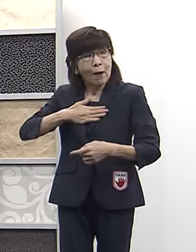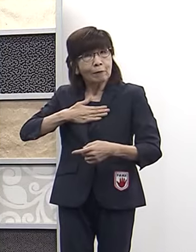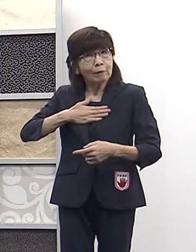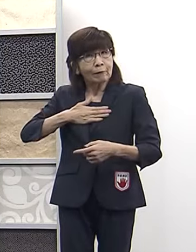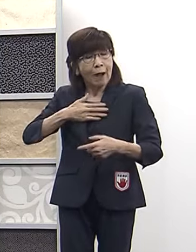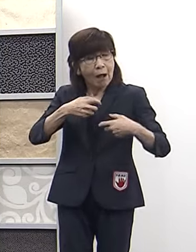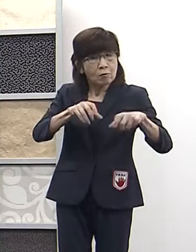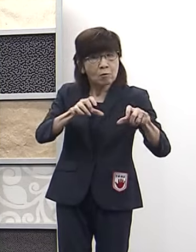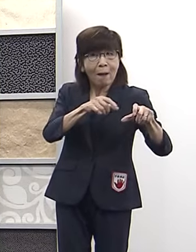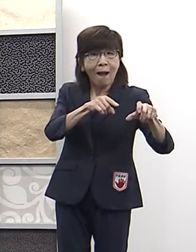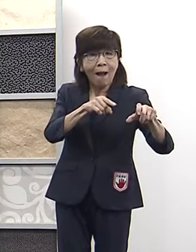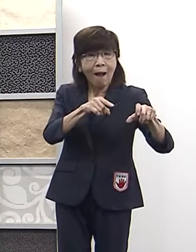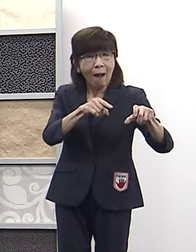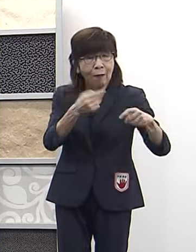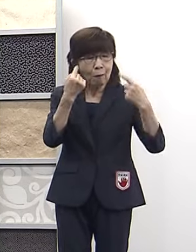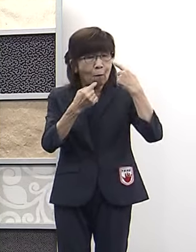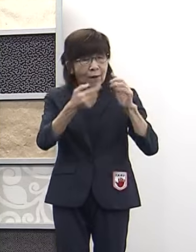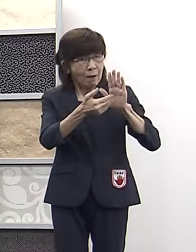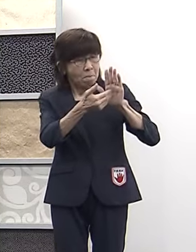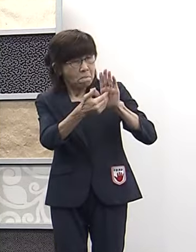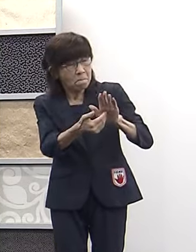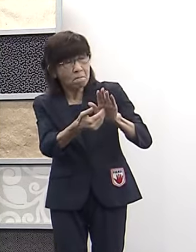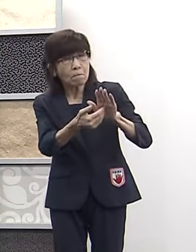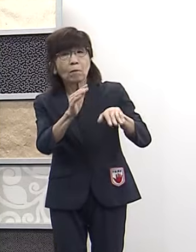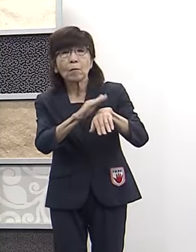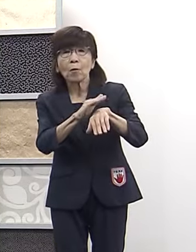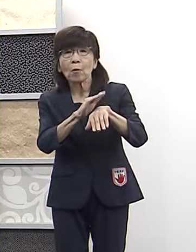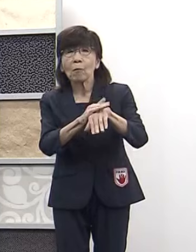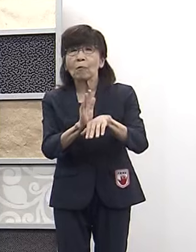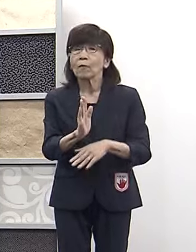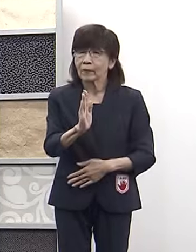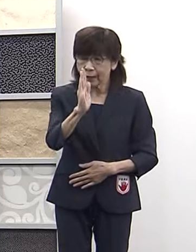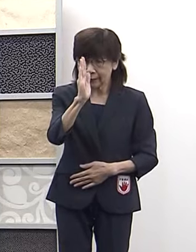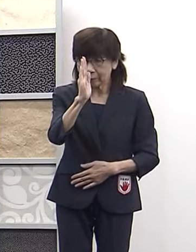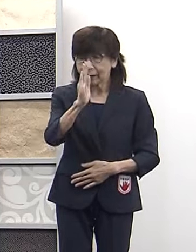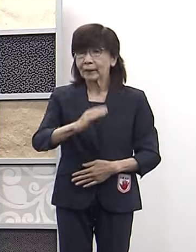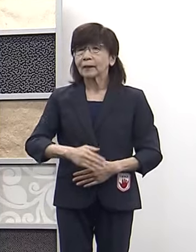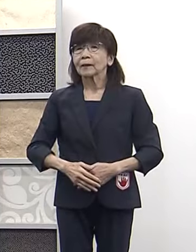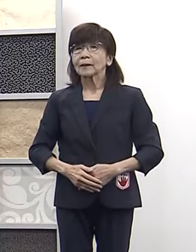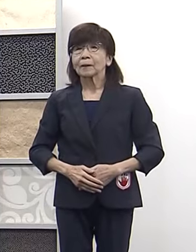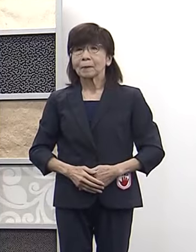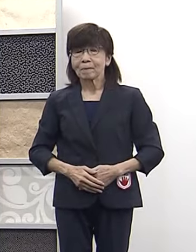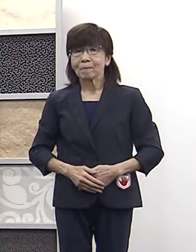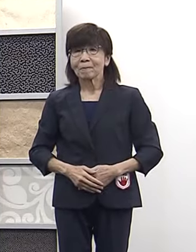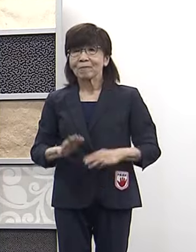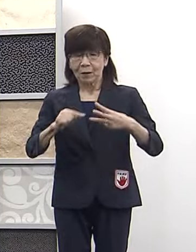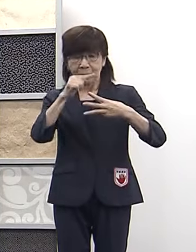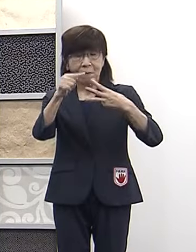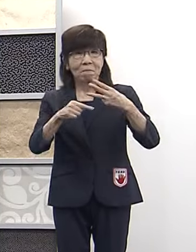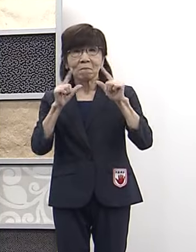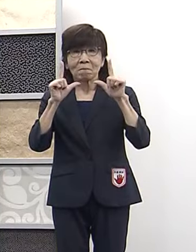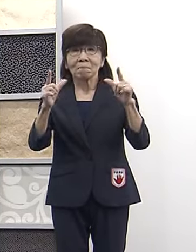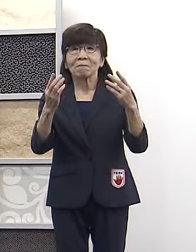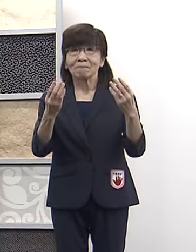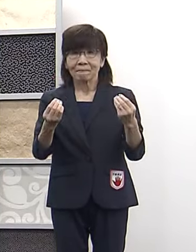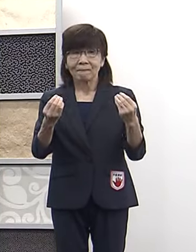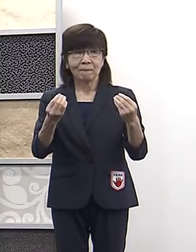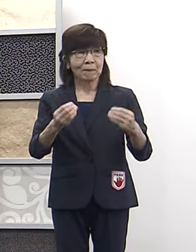ど、熊の被害に遭わないような対策をぜひ取っていただきたいと思います。本日の発表事項は以上です